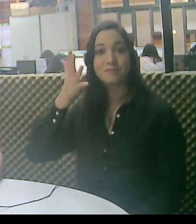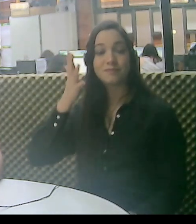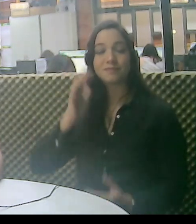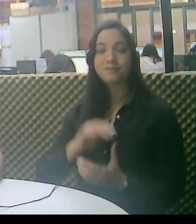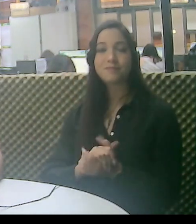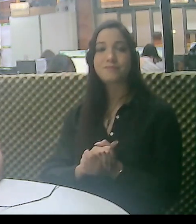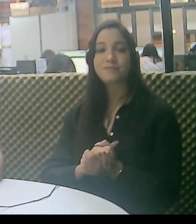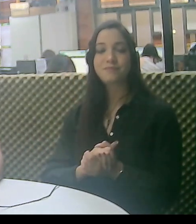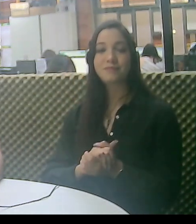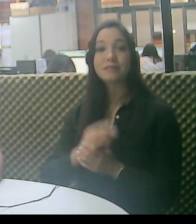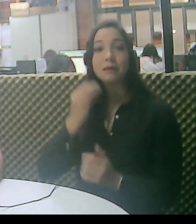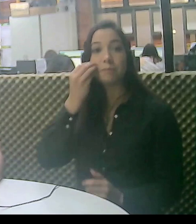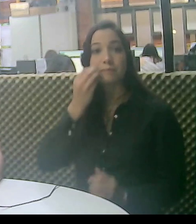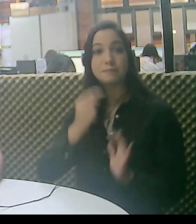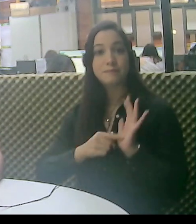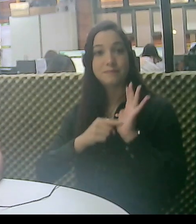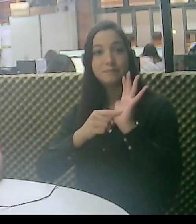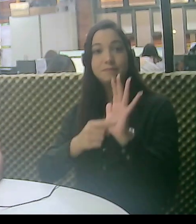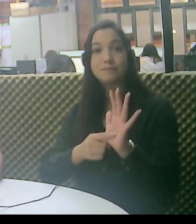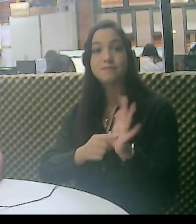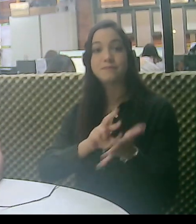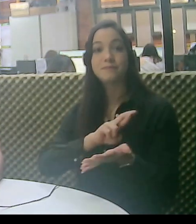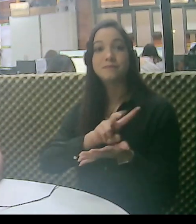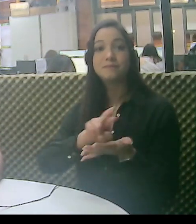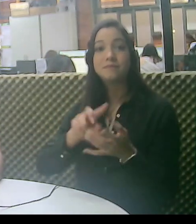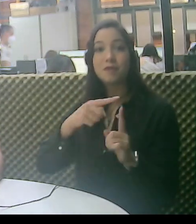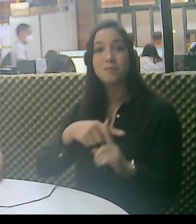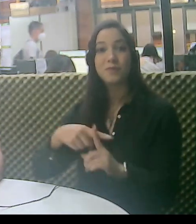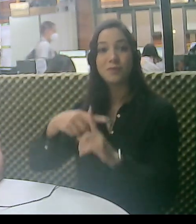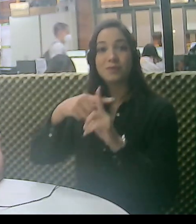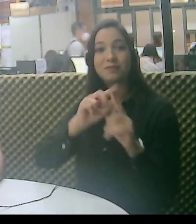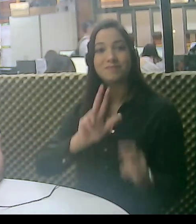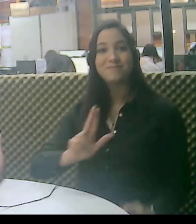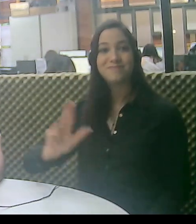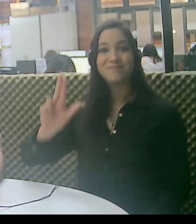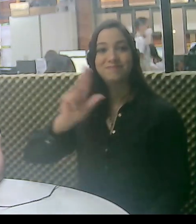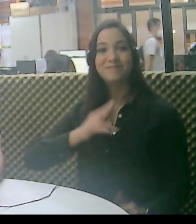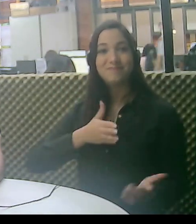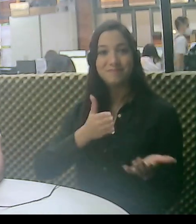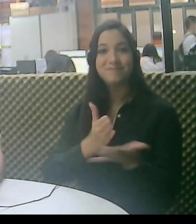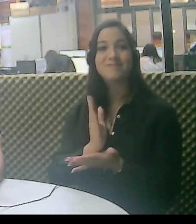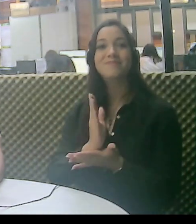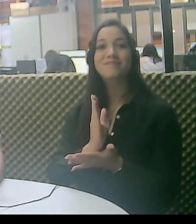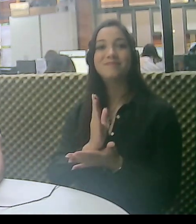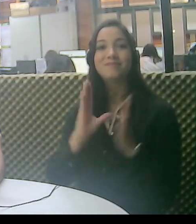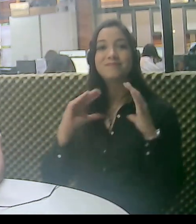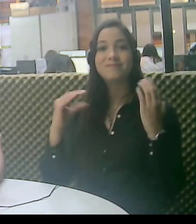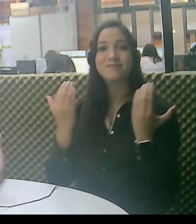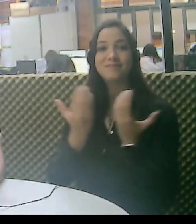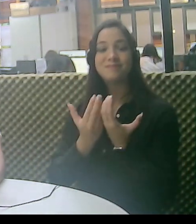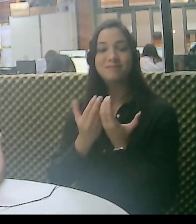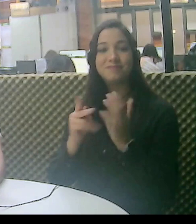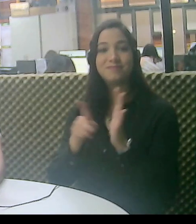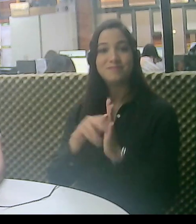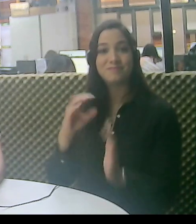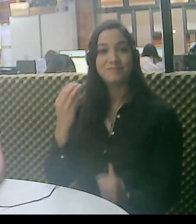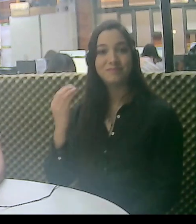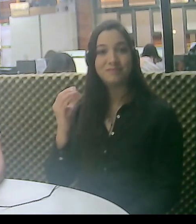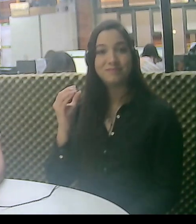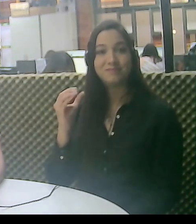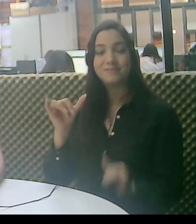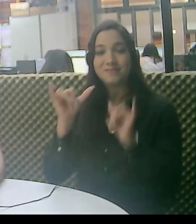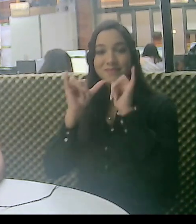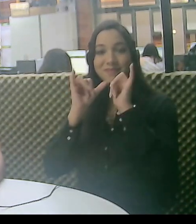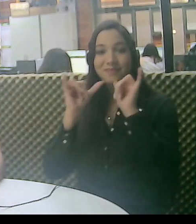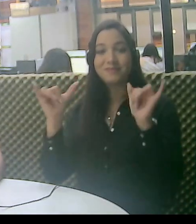desta experiência apresentada, outras positivas de Uberlândia foram aprovadas pela comissão científica e serão